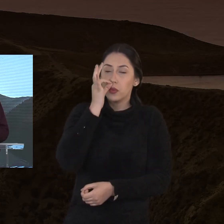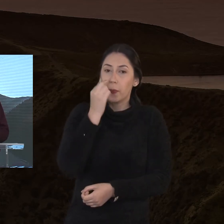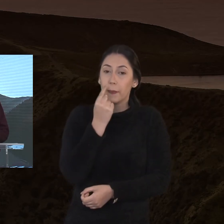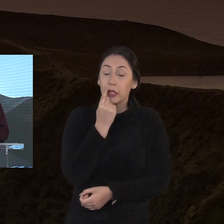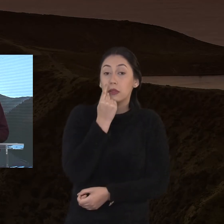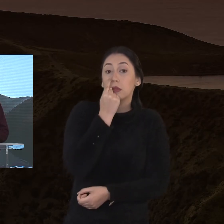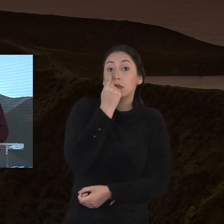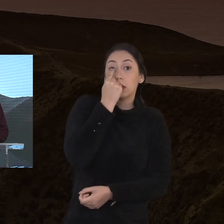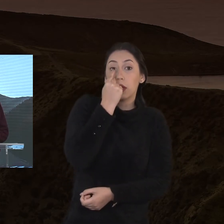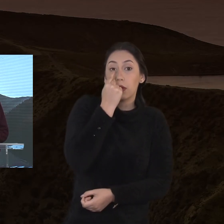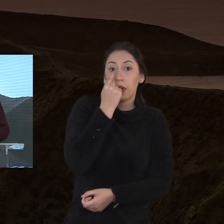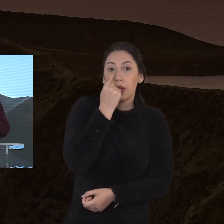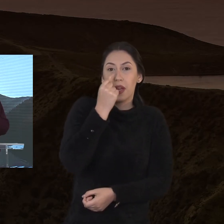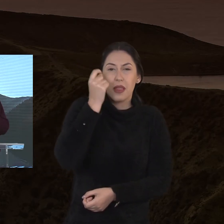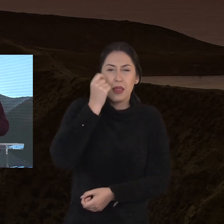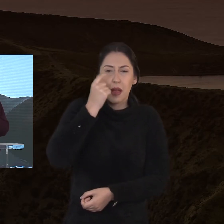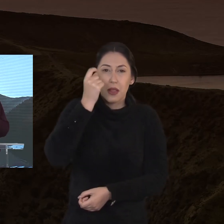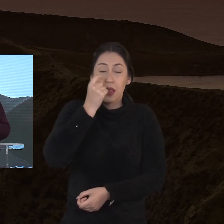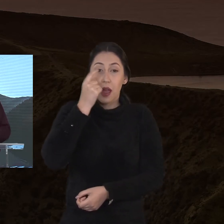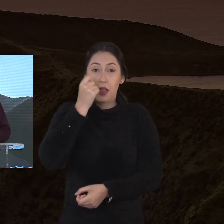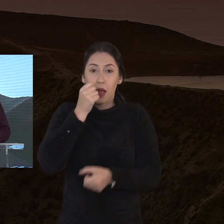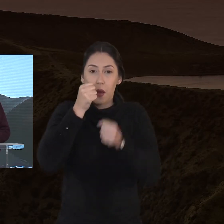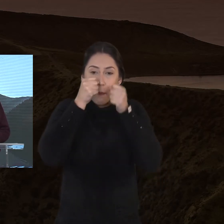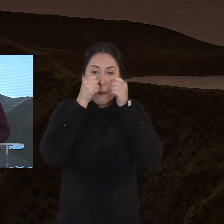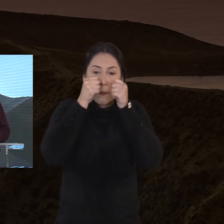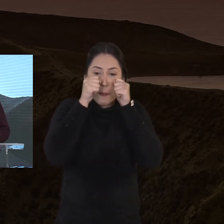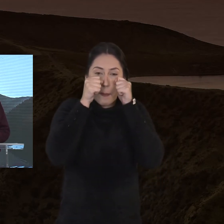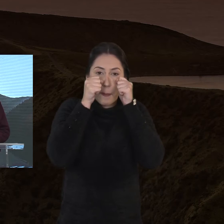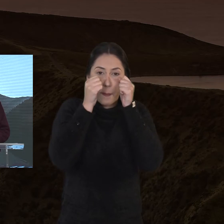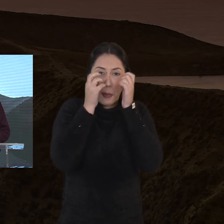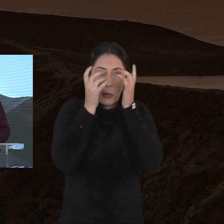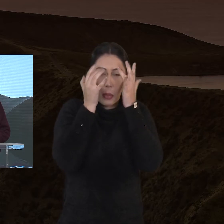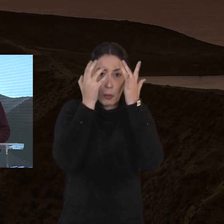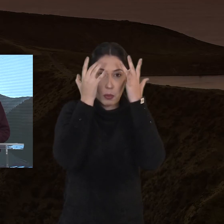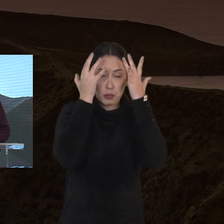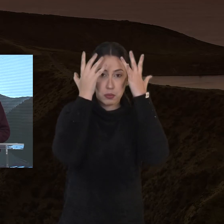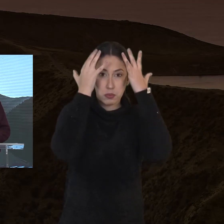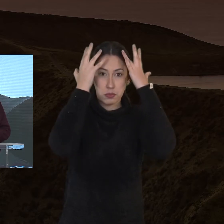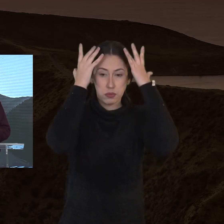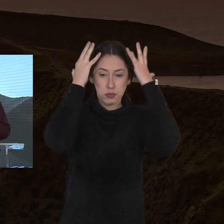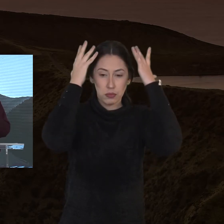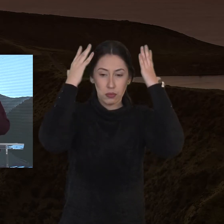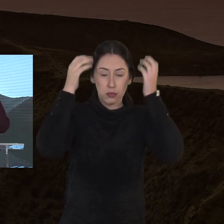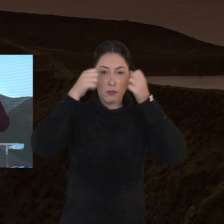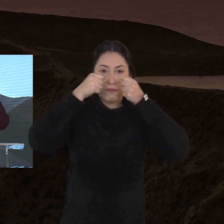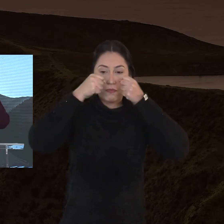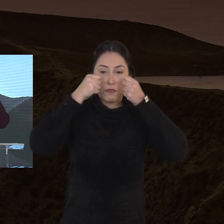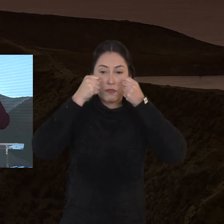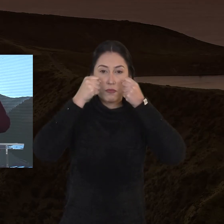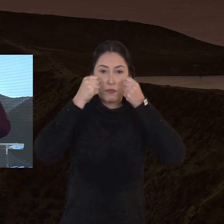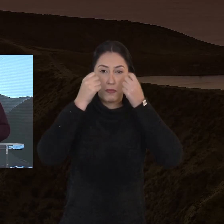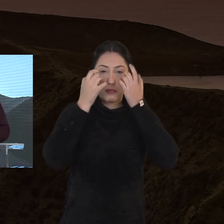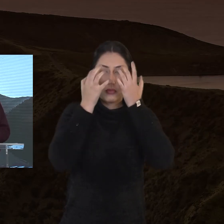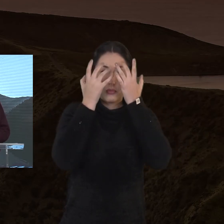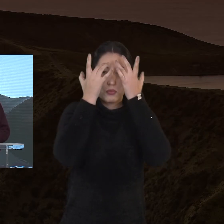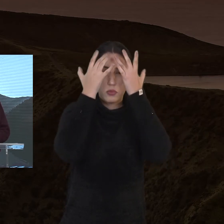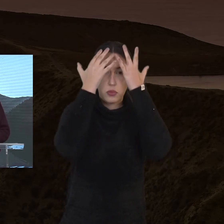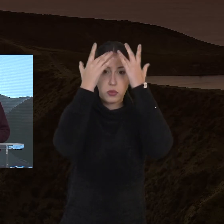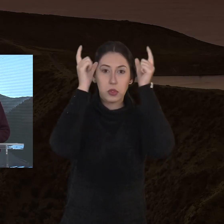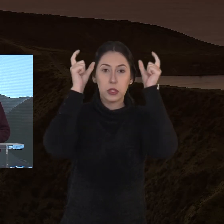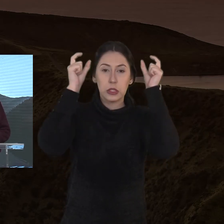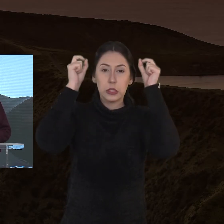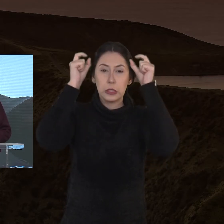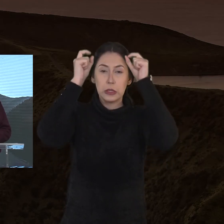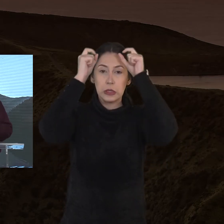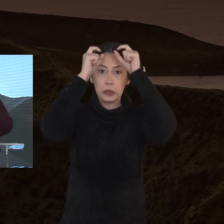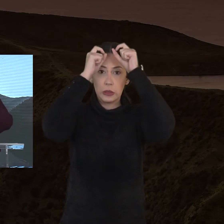e depositavam ovos que eclodiam e daí a as larvas saiam e chegavam até o cérebro para